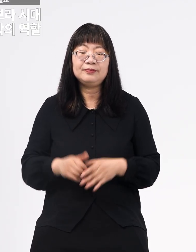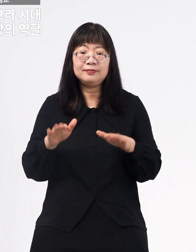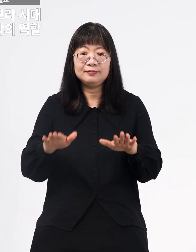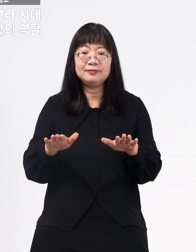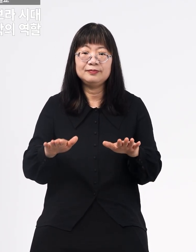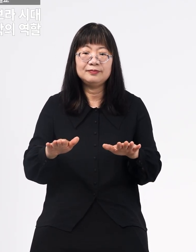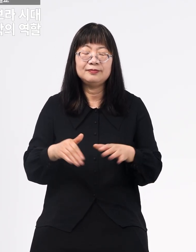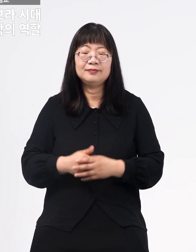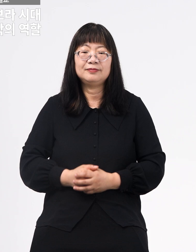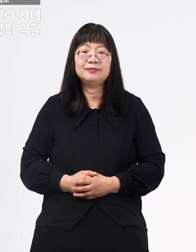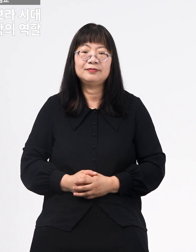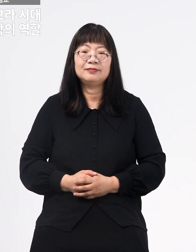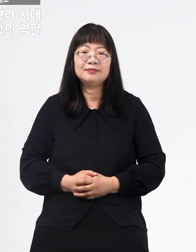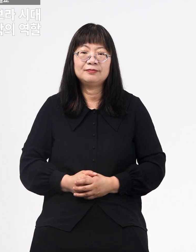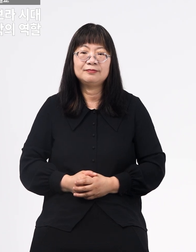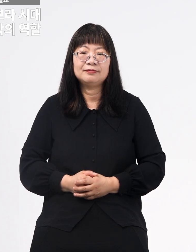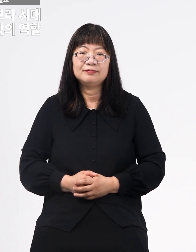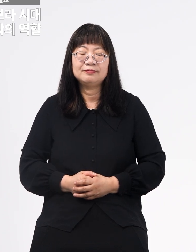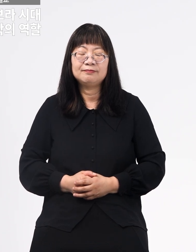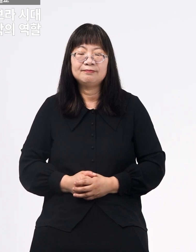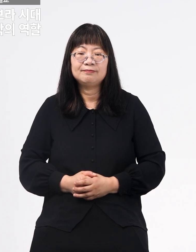자,